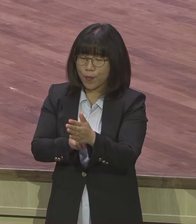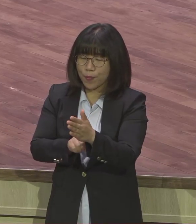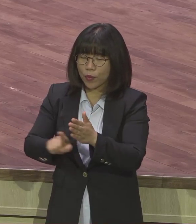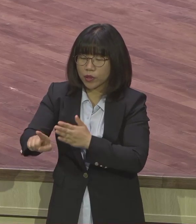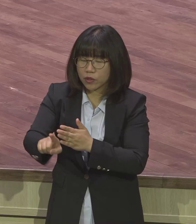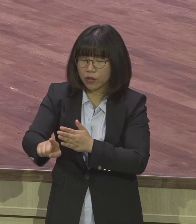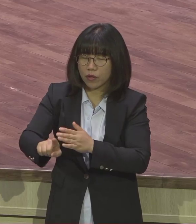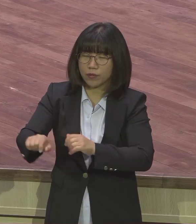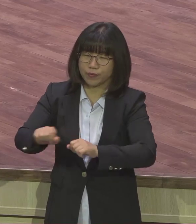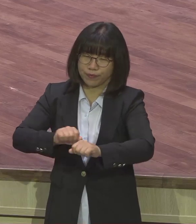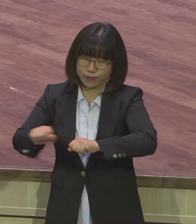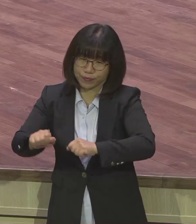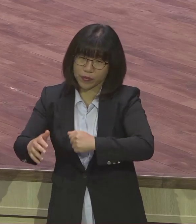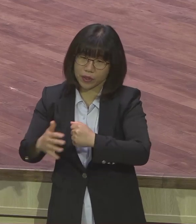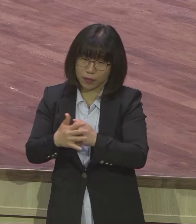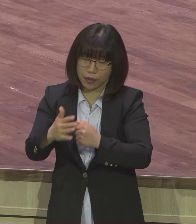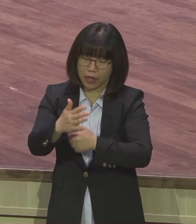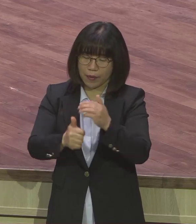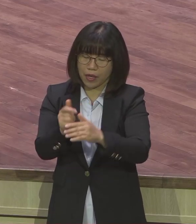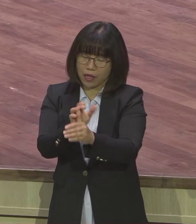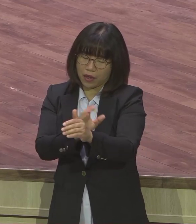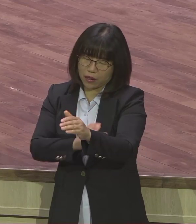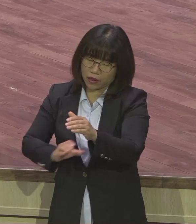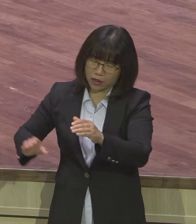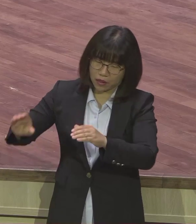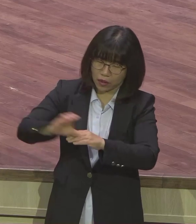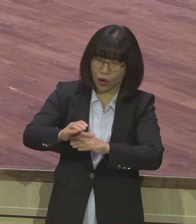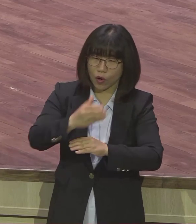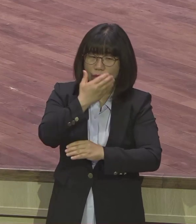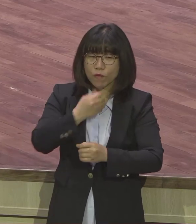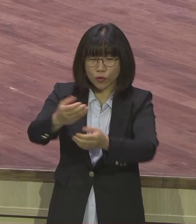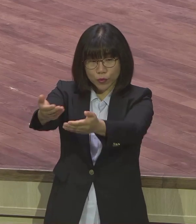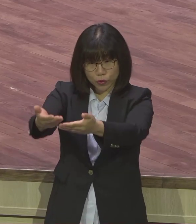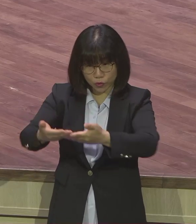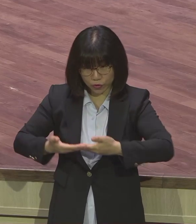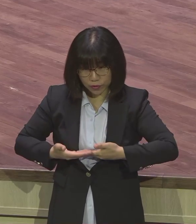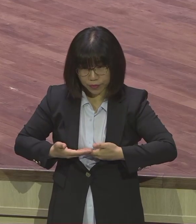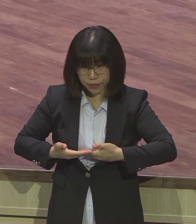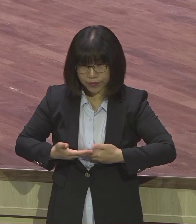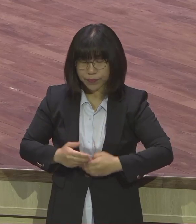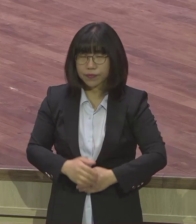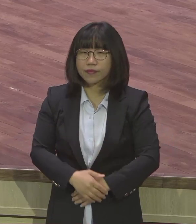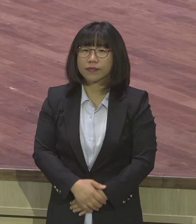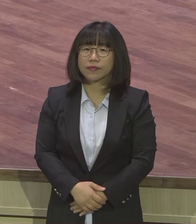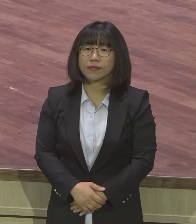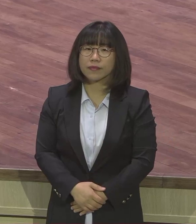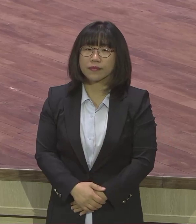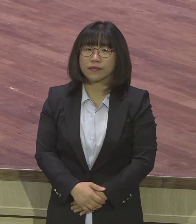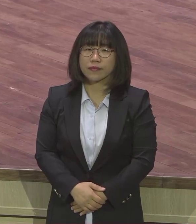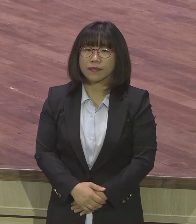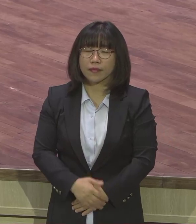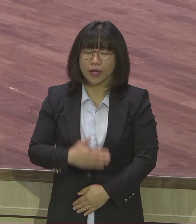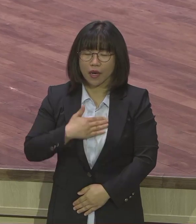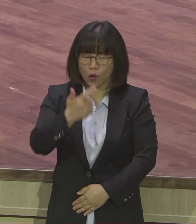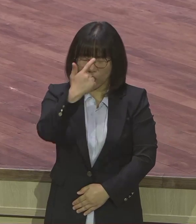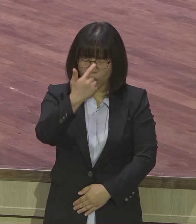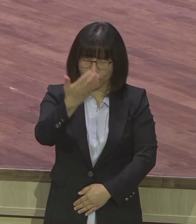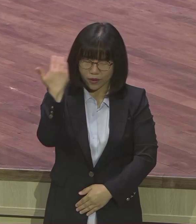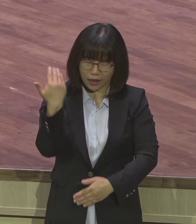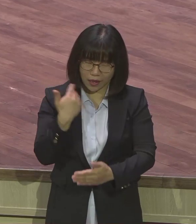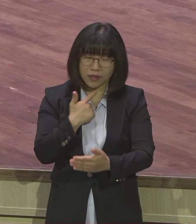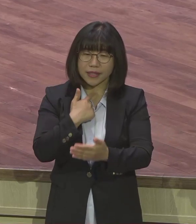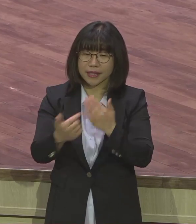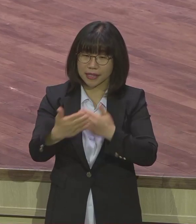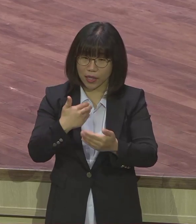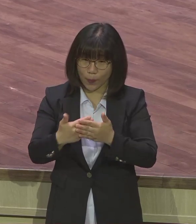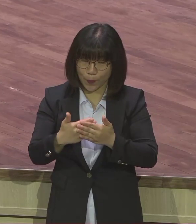하나님 이어서 그런 거 다 더하여서. 저는 그걸 처음 한 사람이. 뭐 속은 교회가 우선순위, 직분이